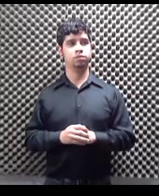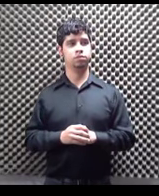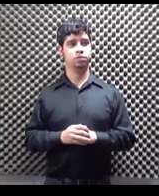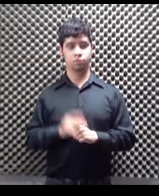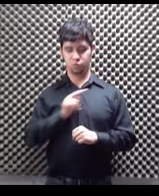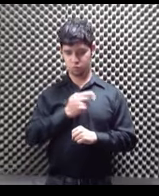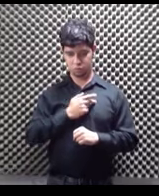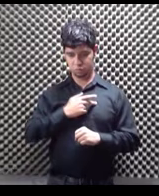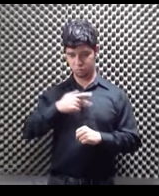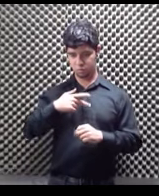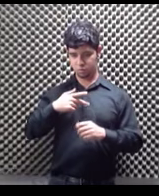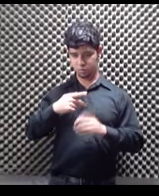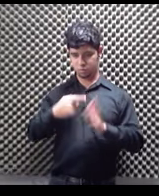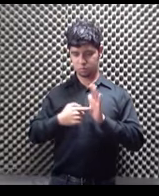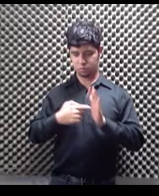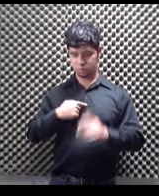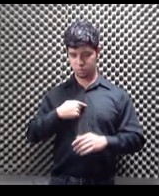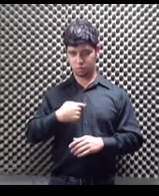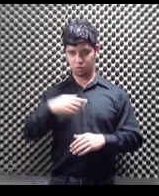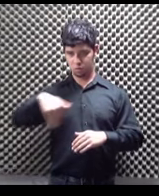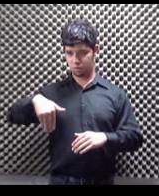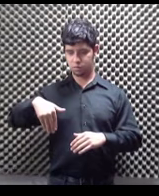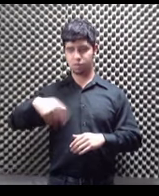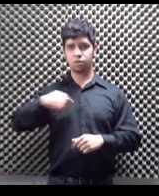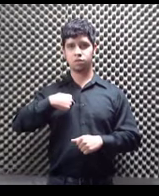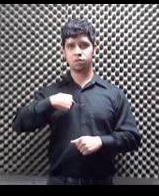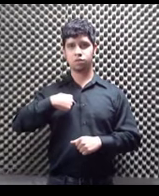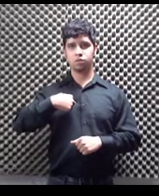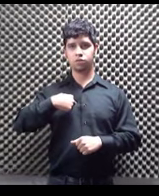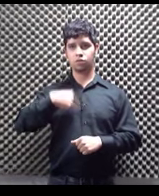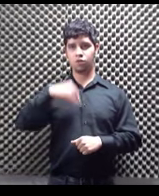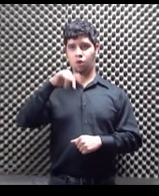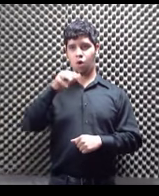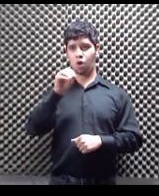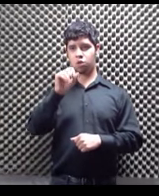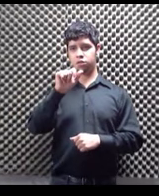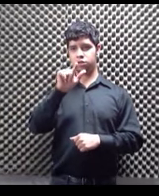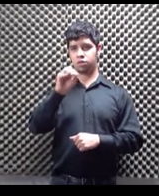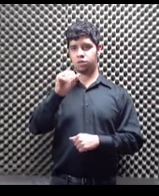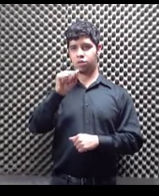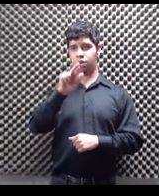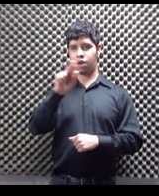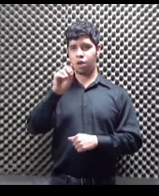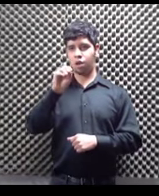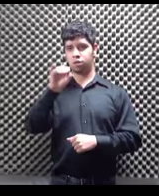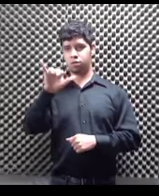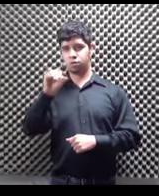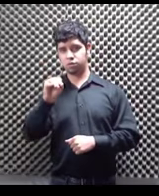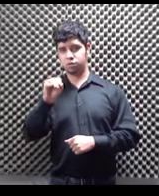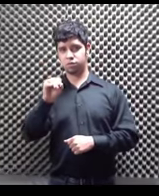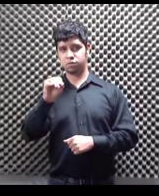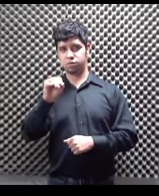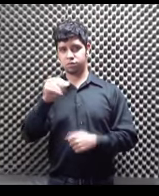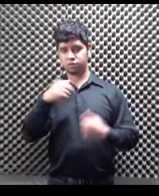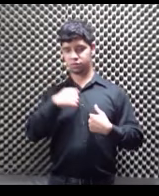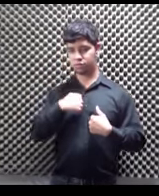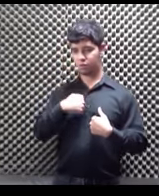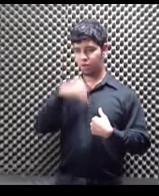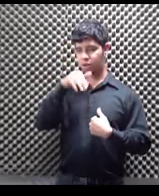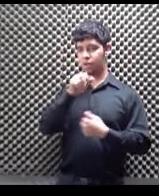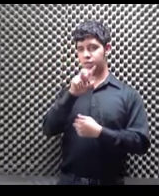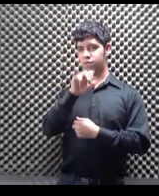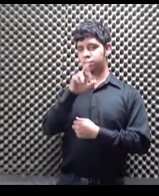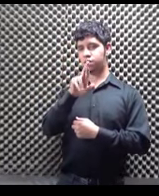eres? ¿No? ¿Quién tú eres? Porque yo no sé. Yo soy Joselo Arroyo. Mira para allá. Ay, yo soy entonces Javier Ortiz. Sí,